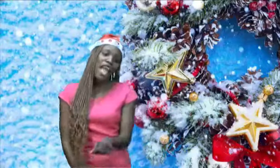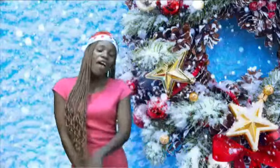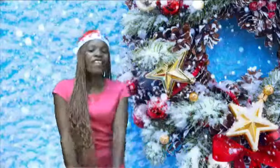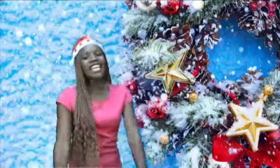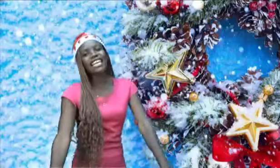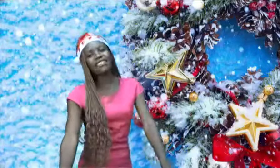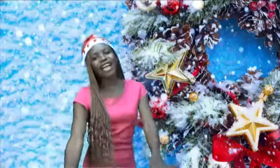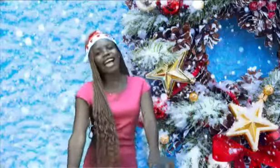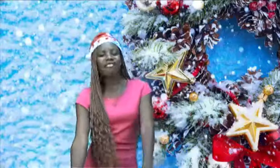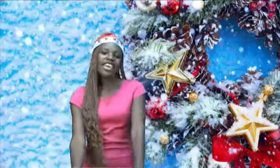Feliz